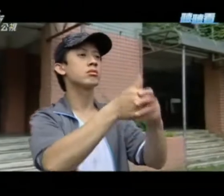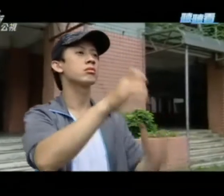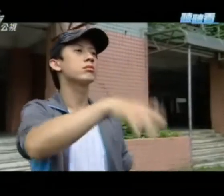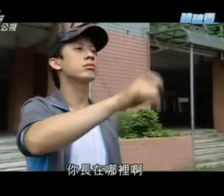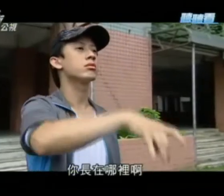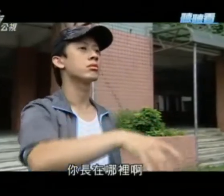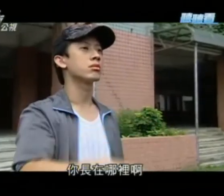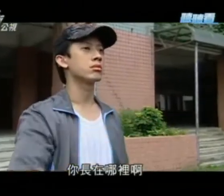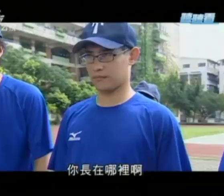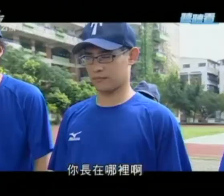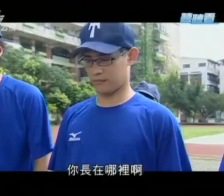你长在哪里啊？